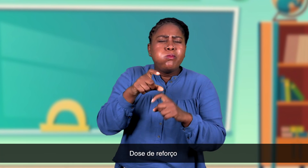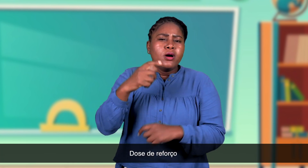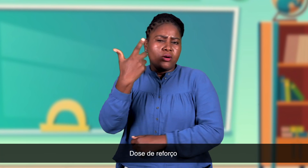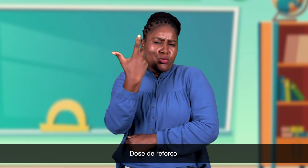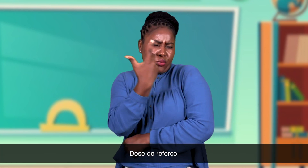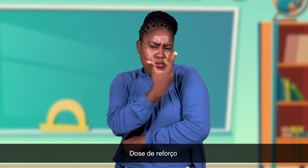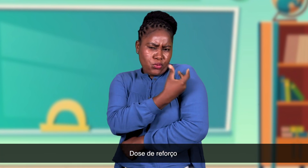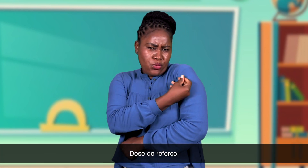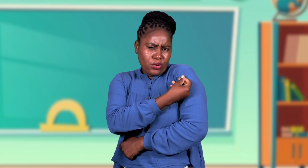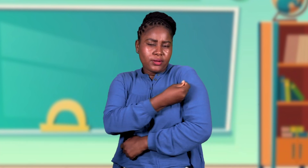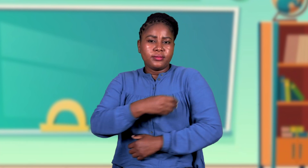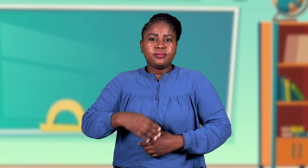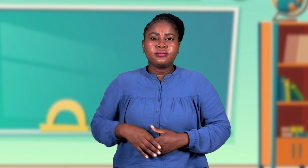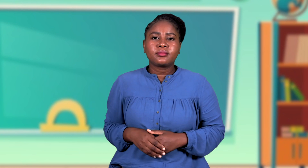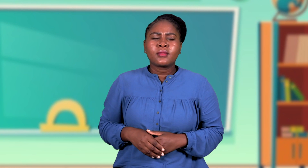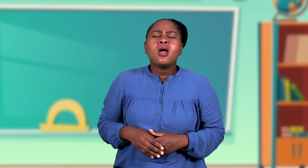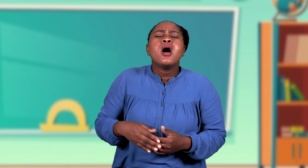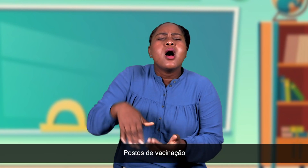Dose de reforço.